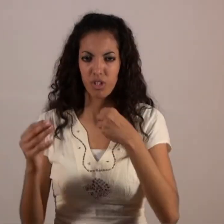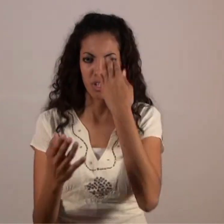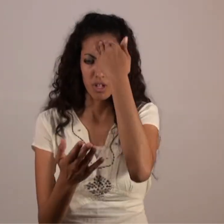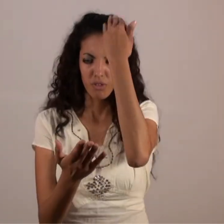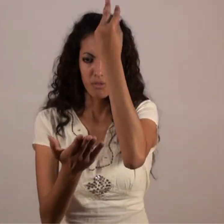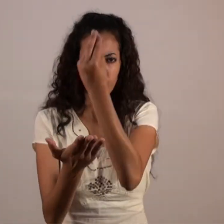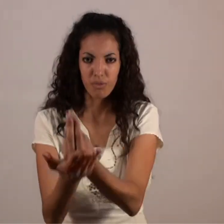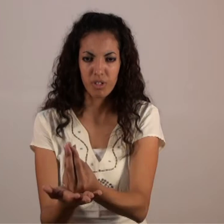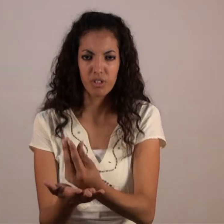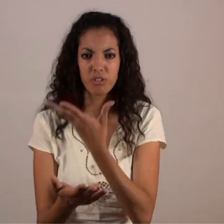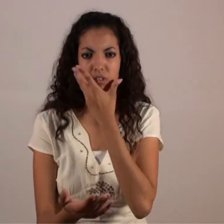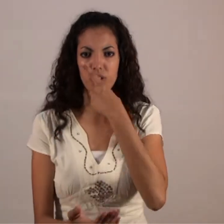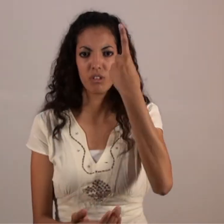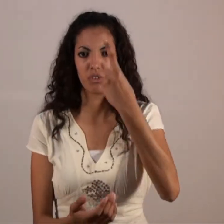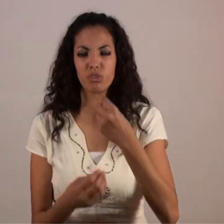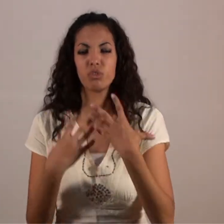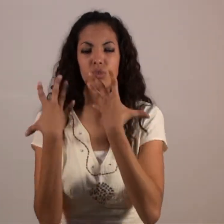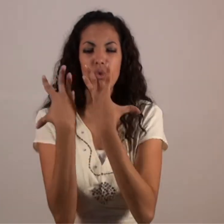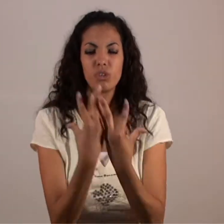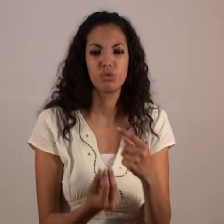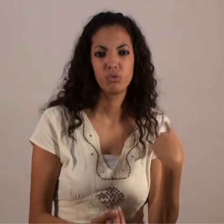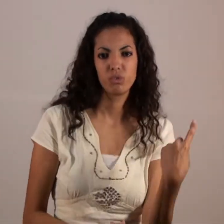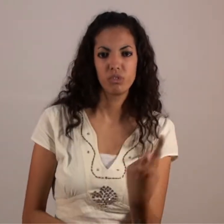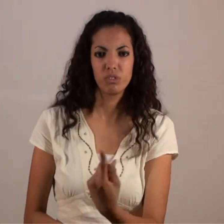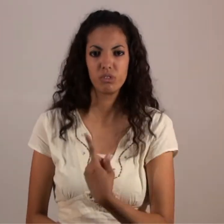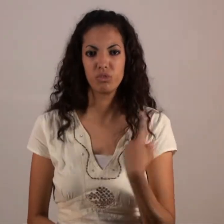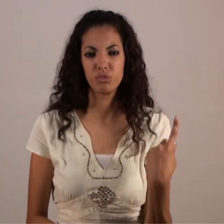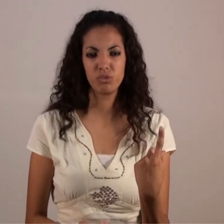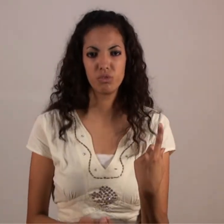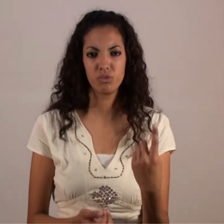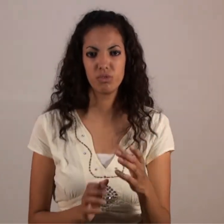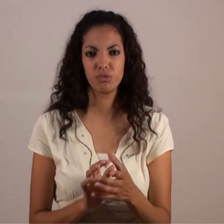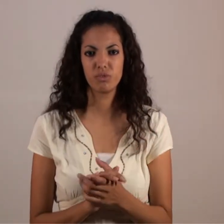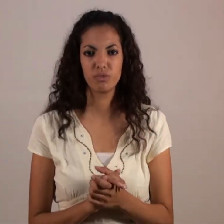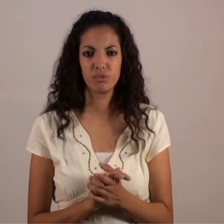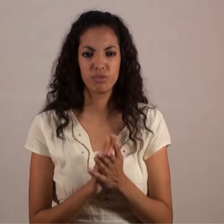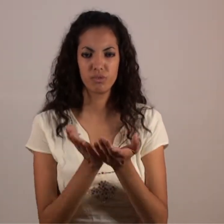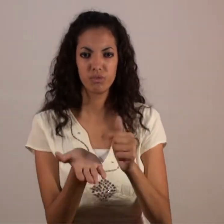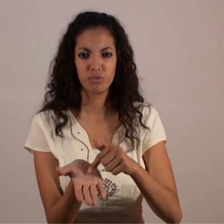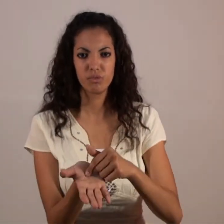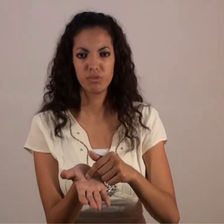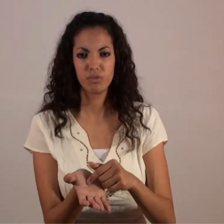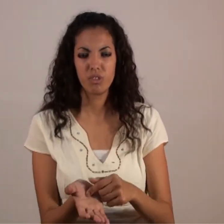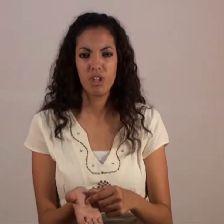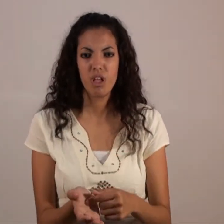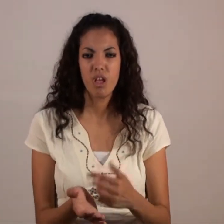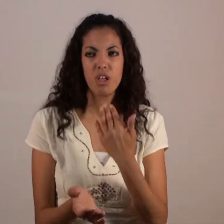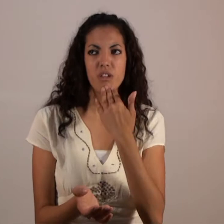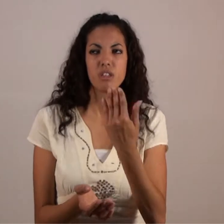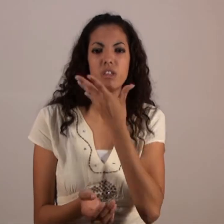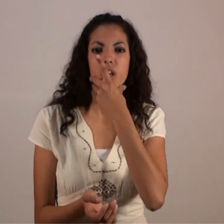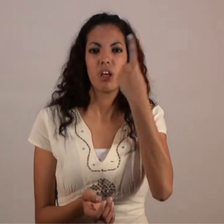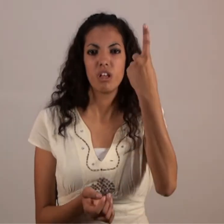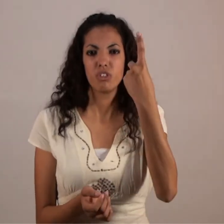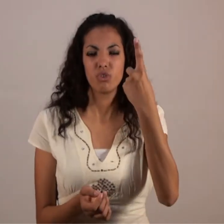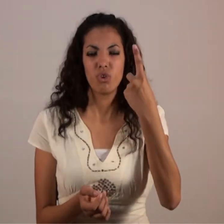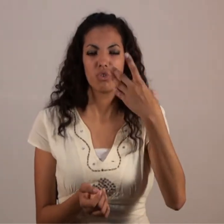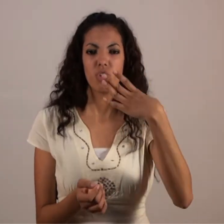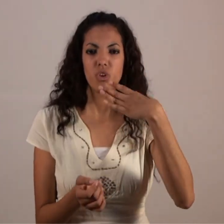e intercede por nosotros, Hebreos 7:25. Gracias a Dios que tenemos un representante divino